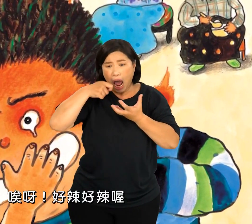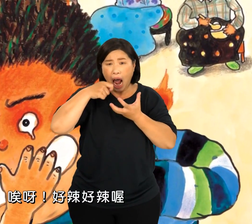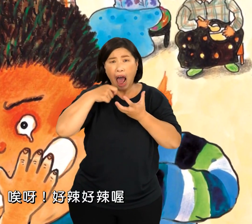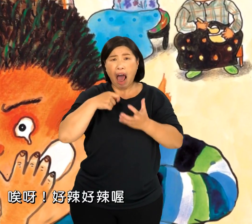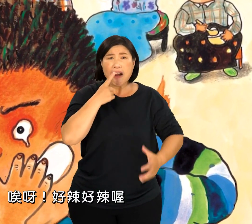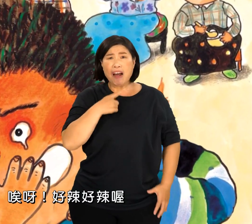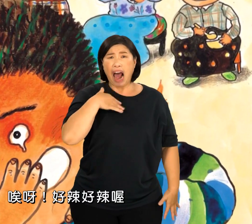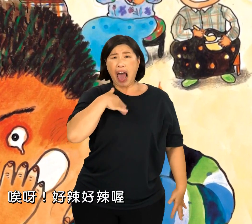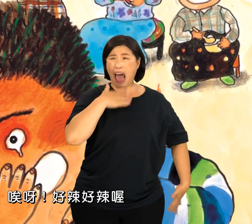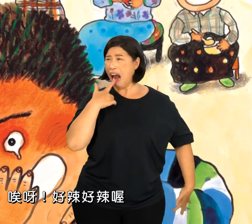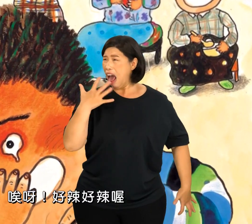啊，好辣好辣哦！